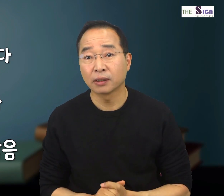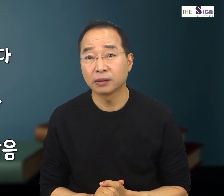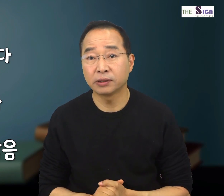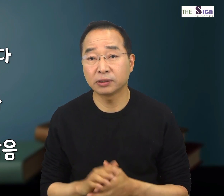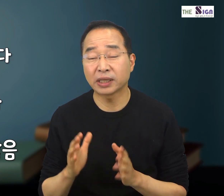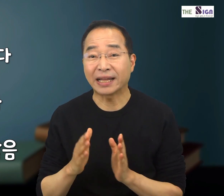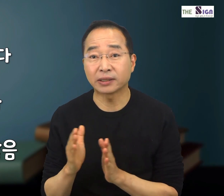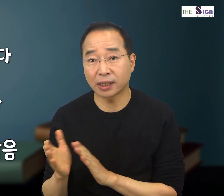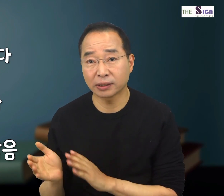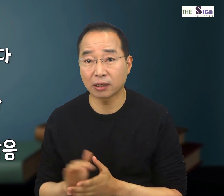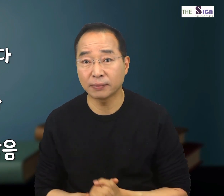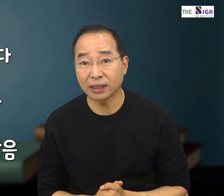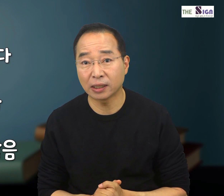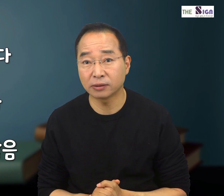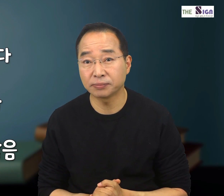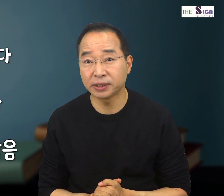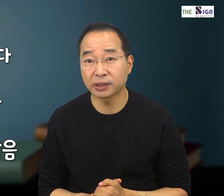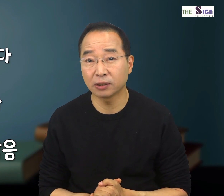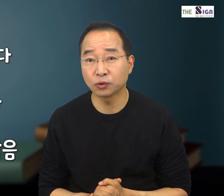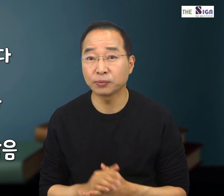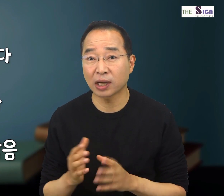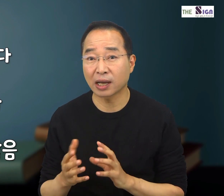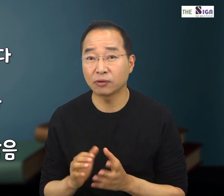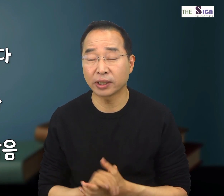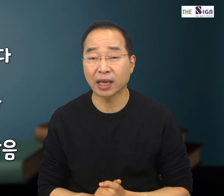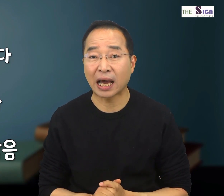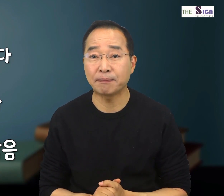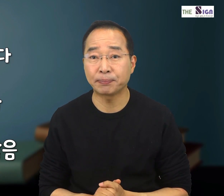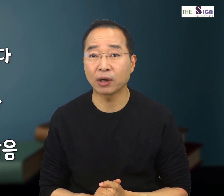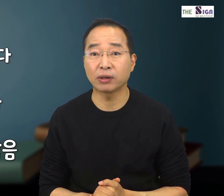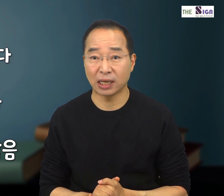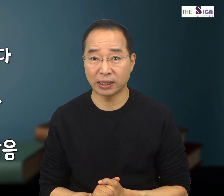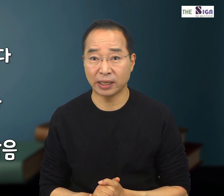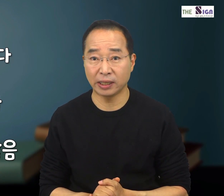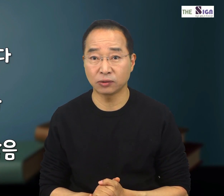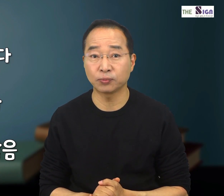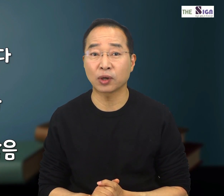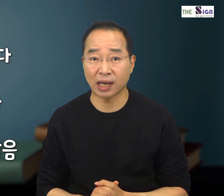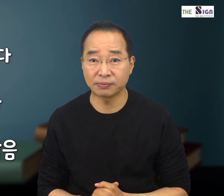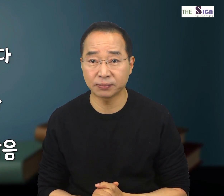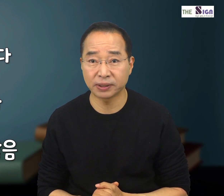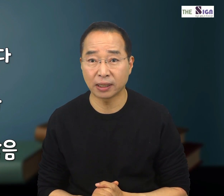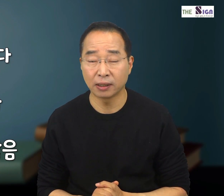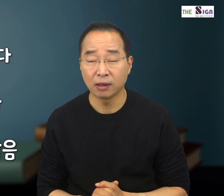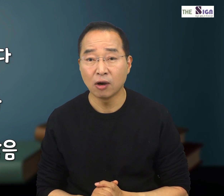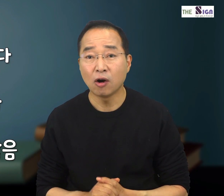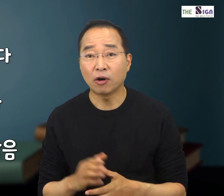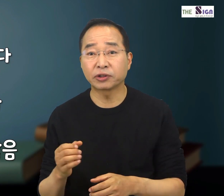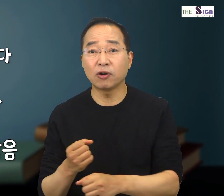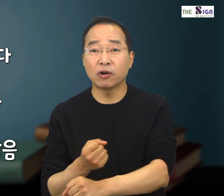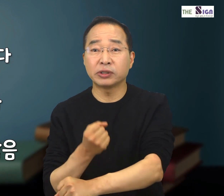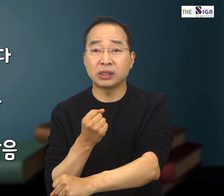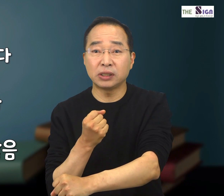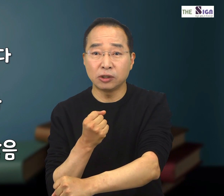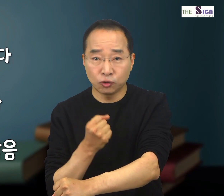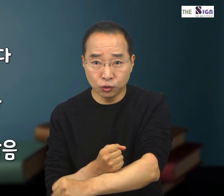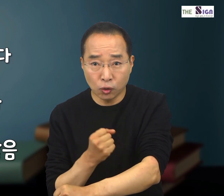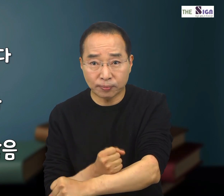그래서 지금 간단하다로 많이 알려지면 실제로는 좀 더 가까운 게 간편하다에 좀 더 가깝습니다. 어떤 것이 수고롭다,